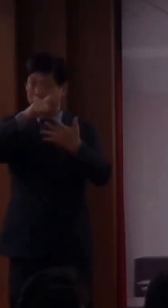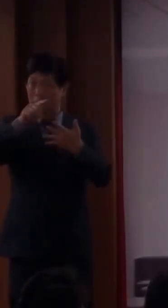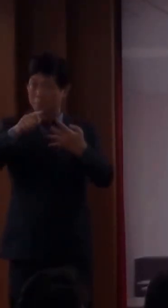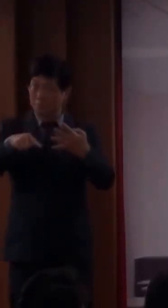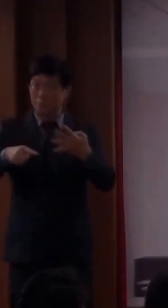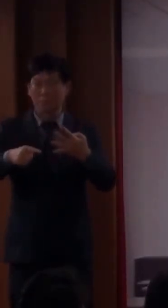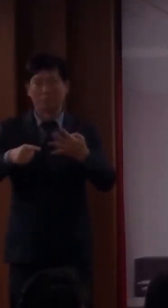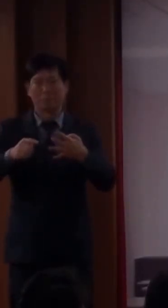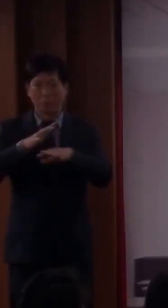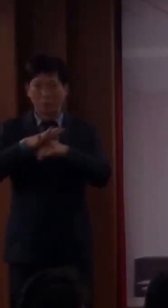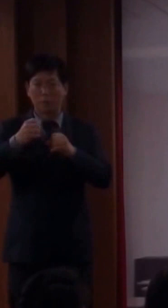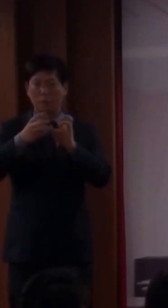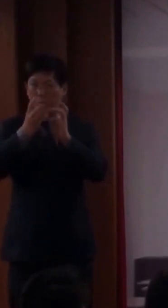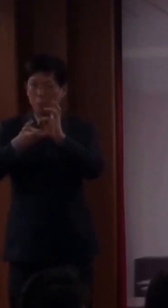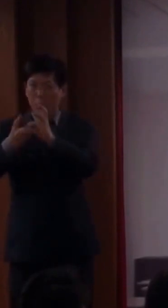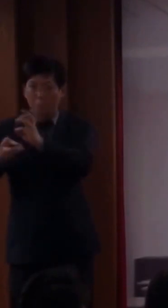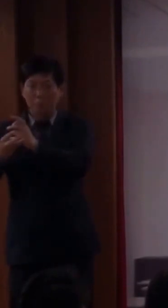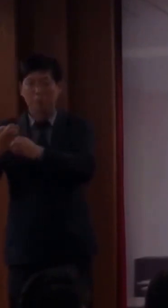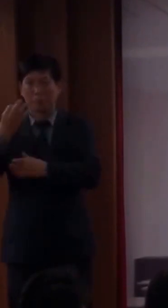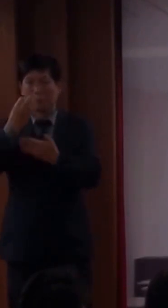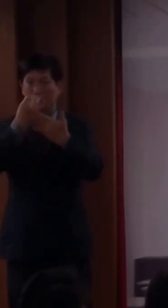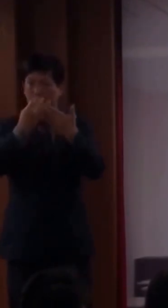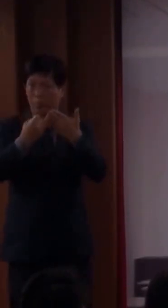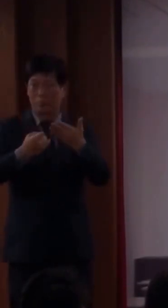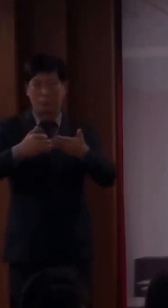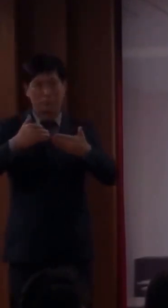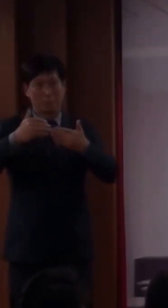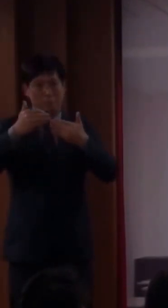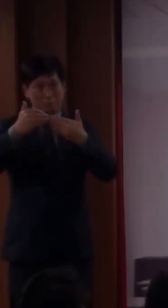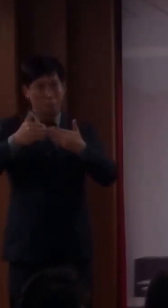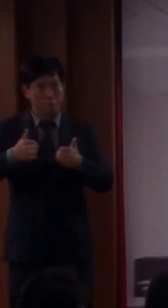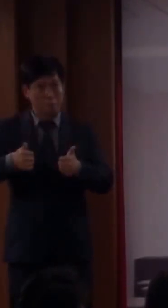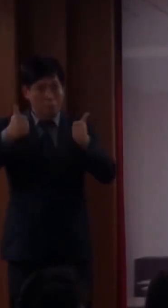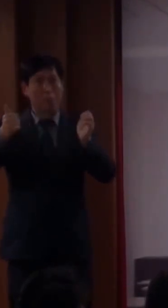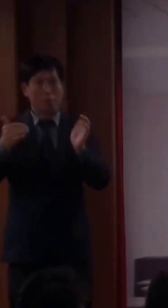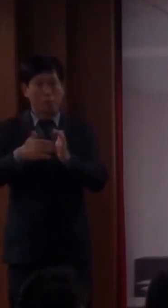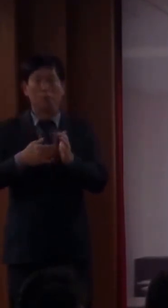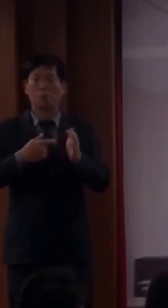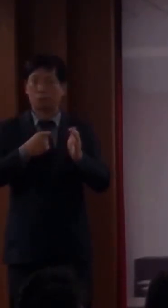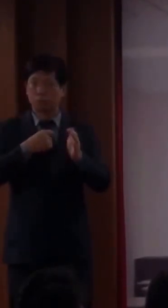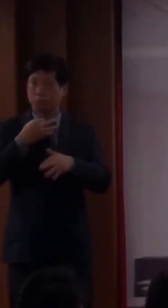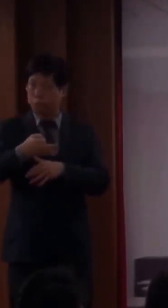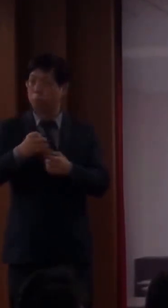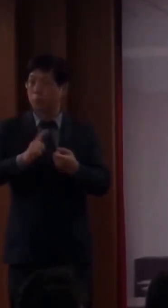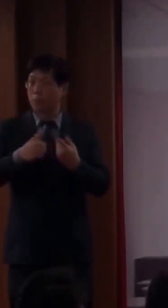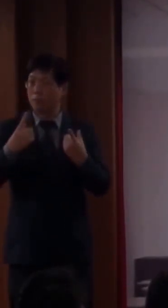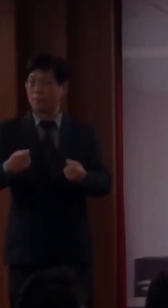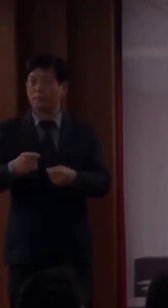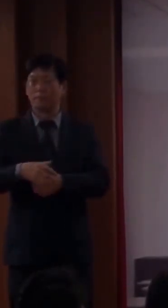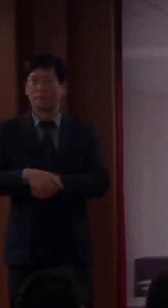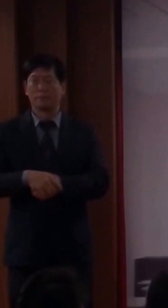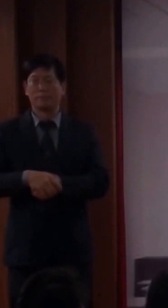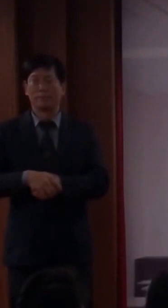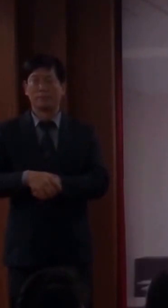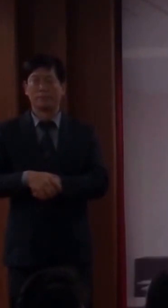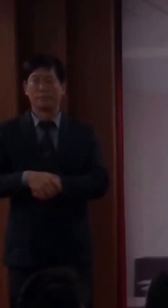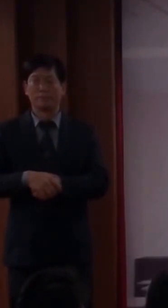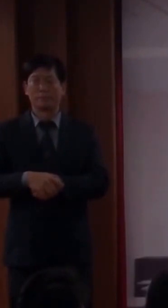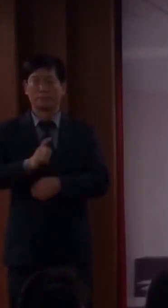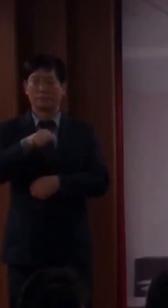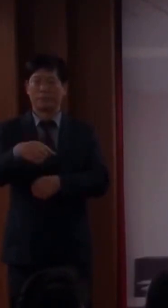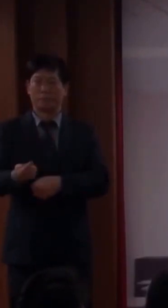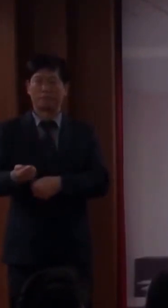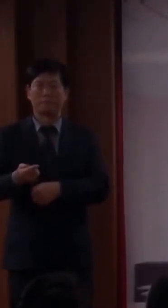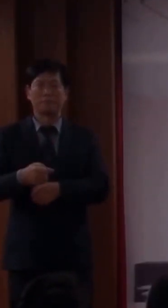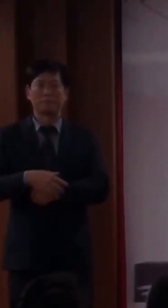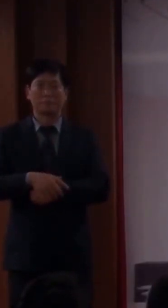三项就会有一个明细出来。那你确认之后，是不是都是你所要缴纳的这个选项？确认之后，好，再按